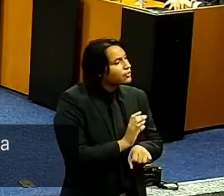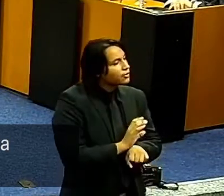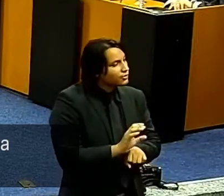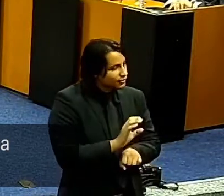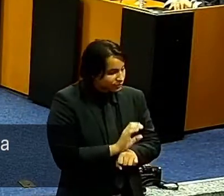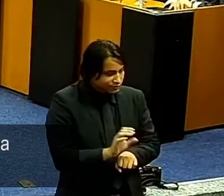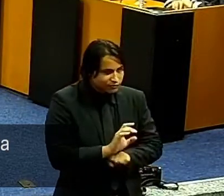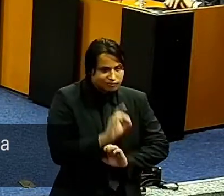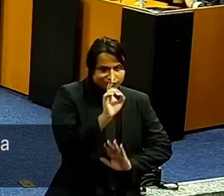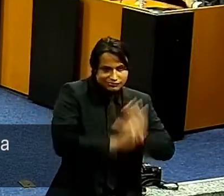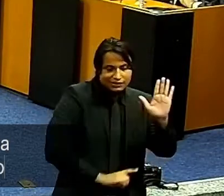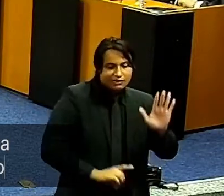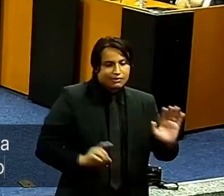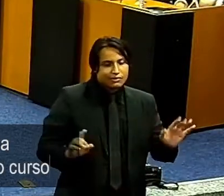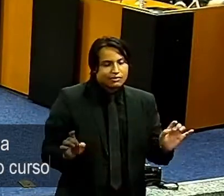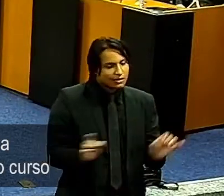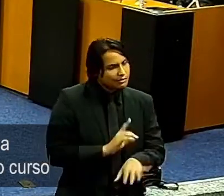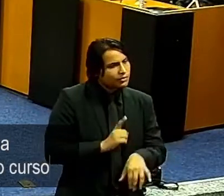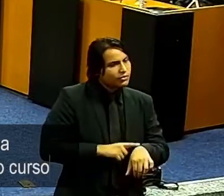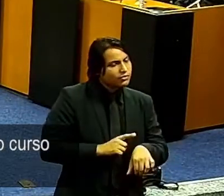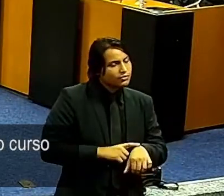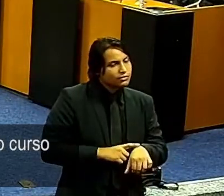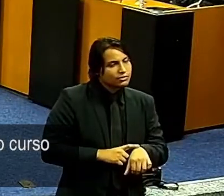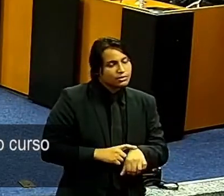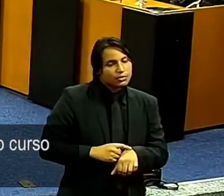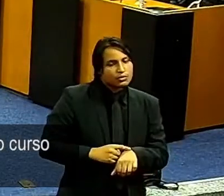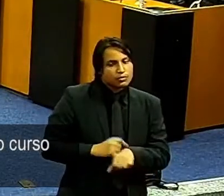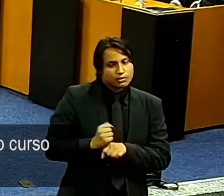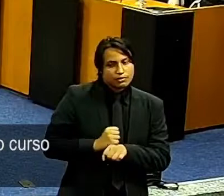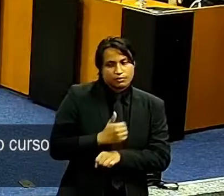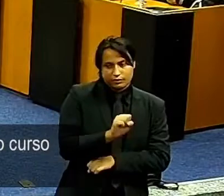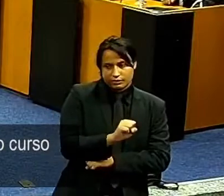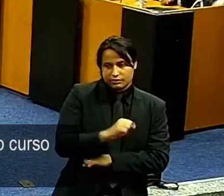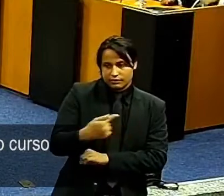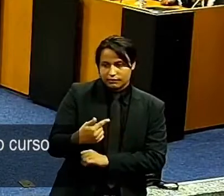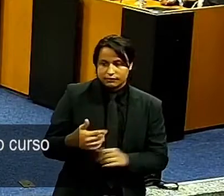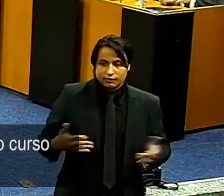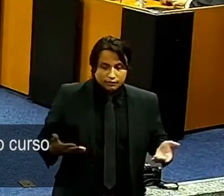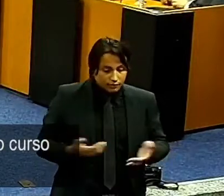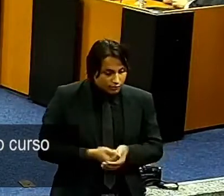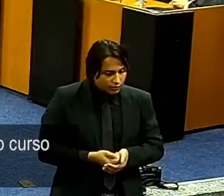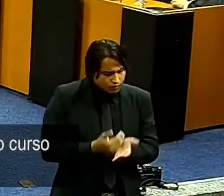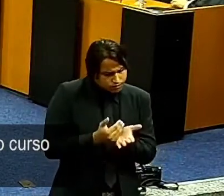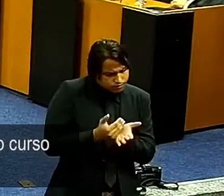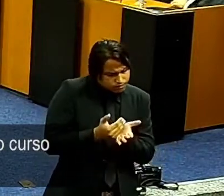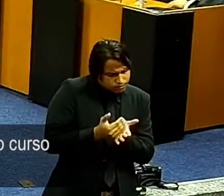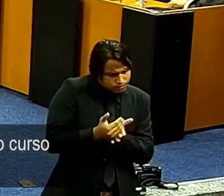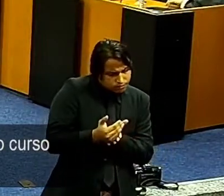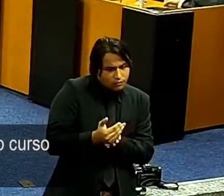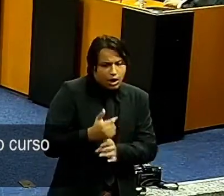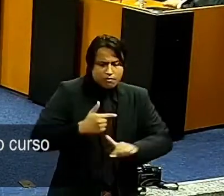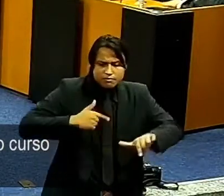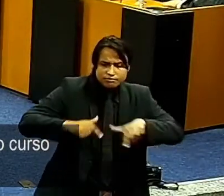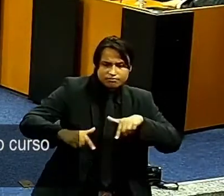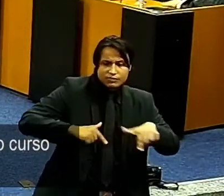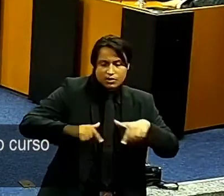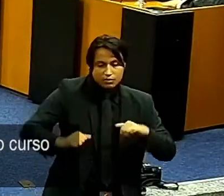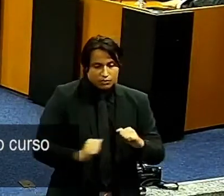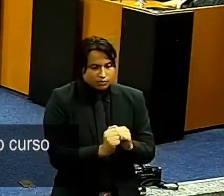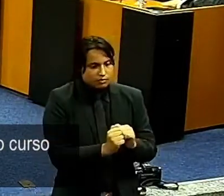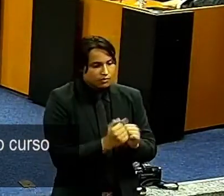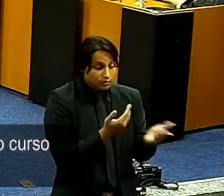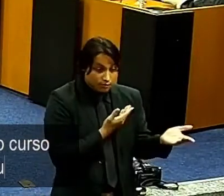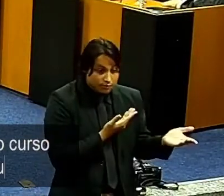em 87 E aí começou a eh trabalhar com o colega